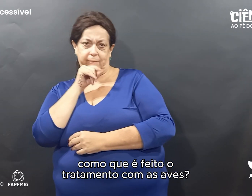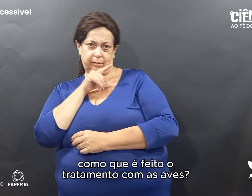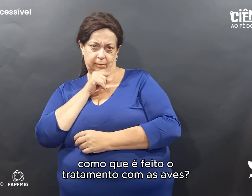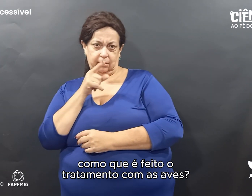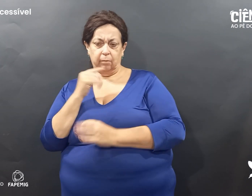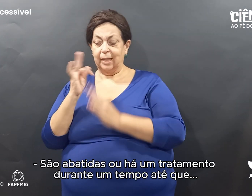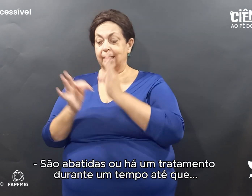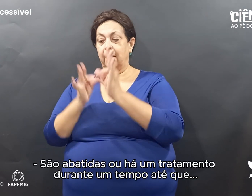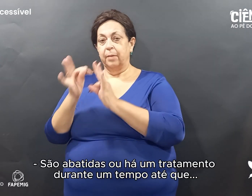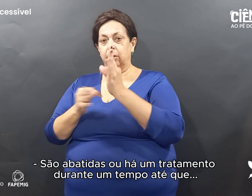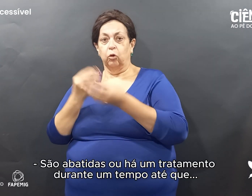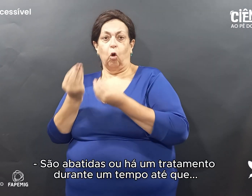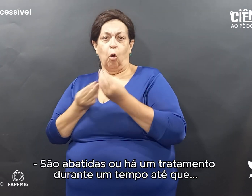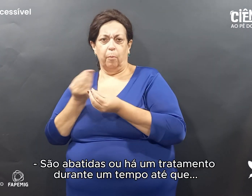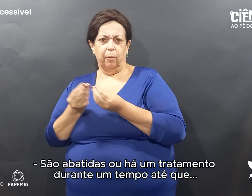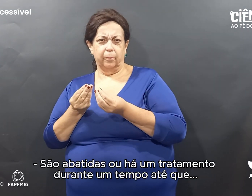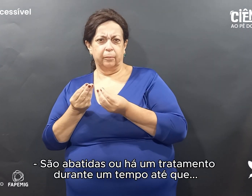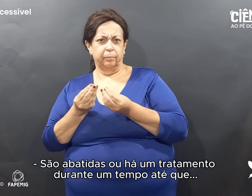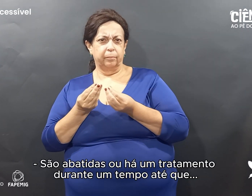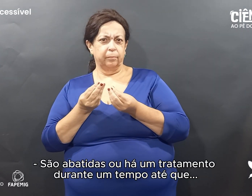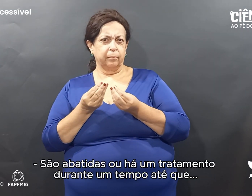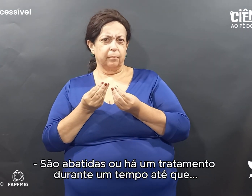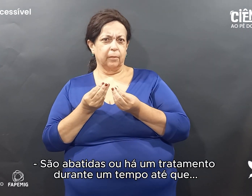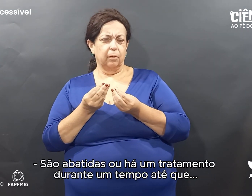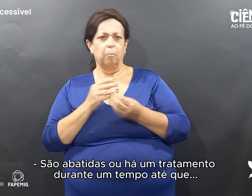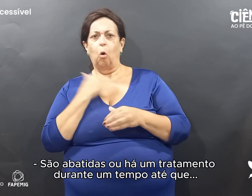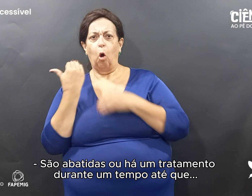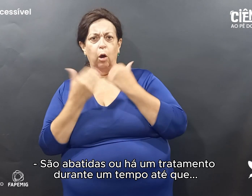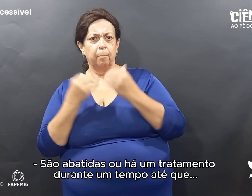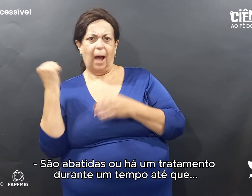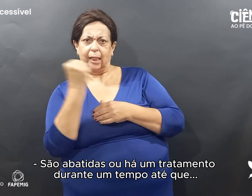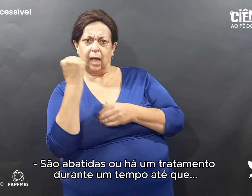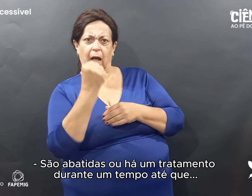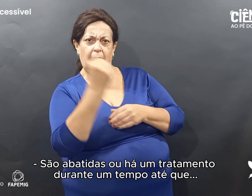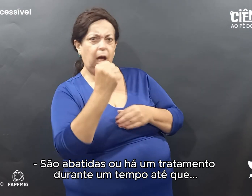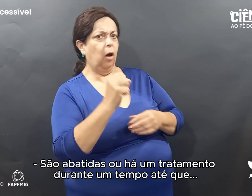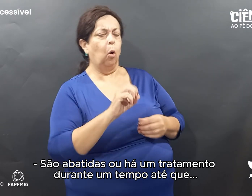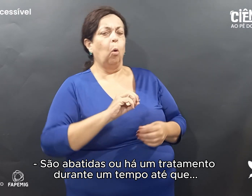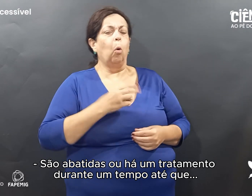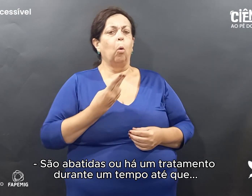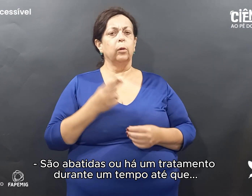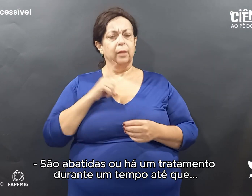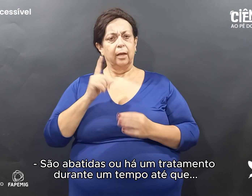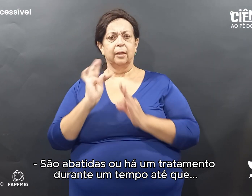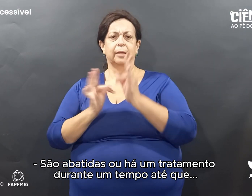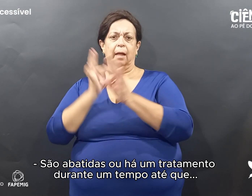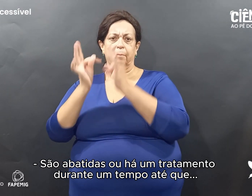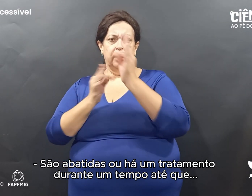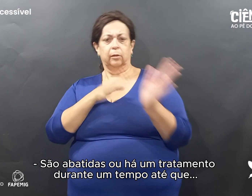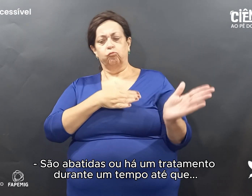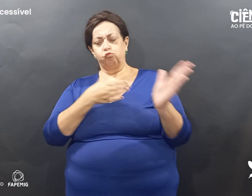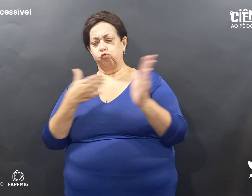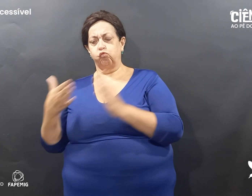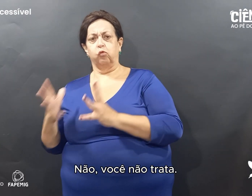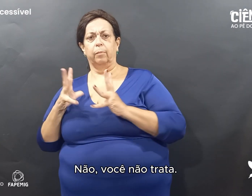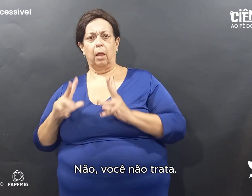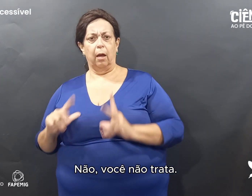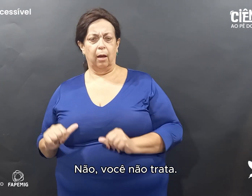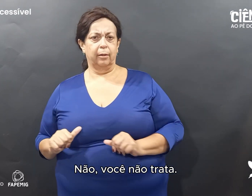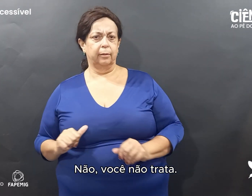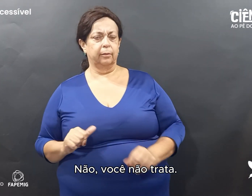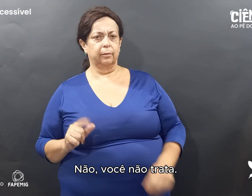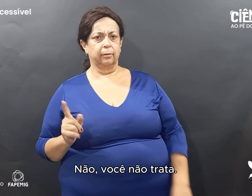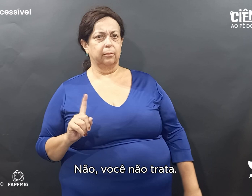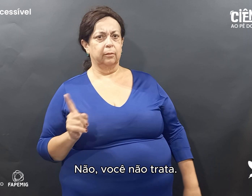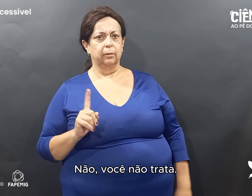as aves? São abatidas ou há um tratamento durante um tempo até que Não,